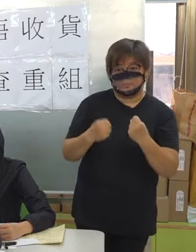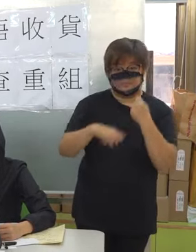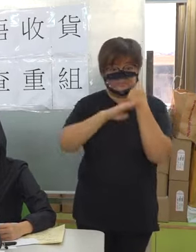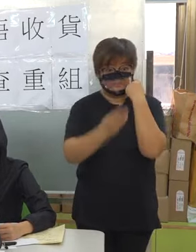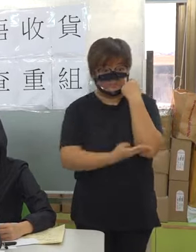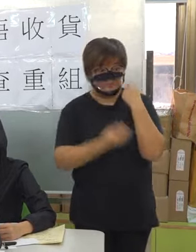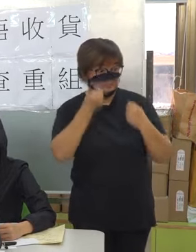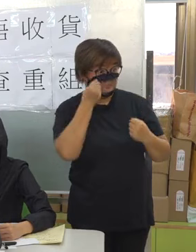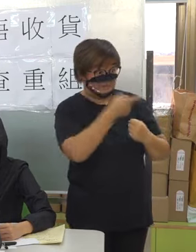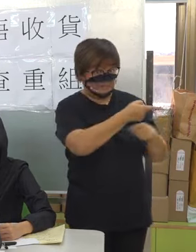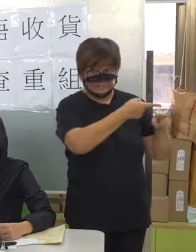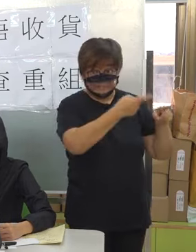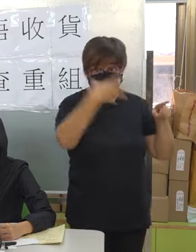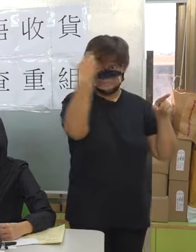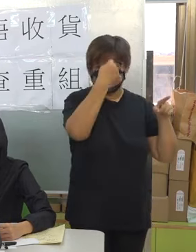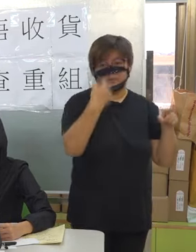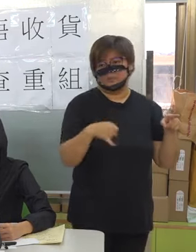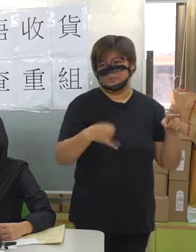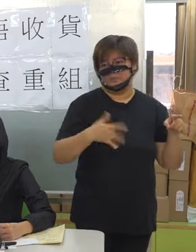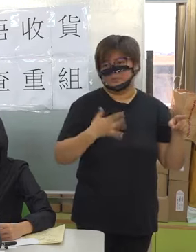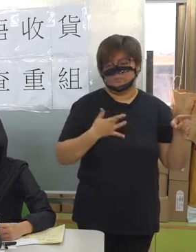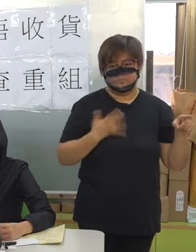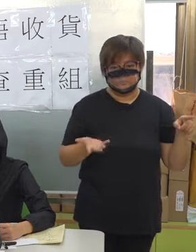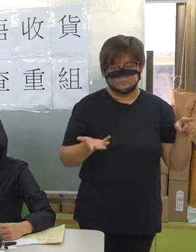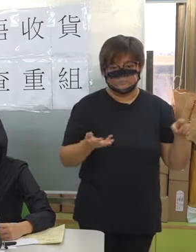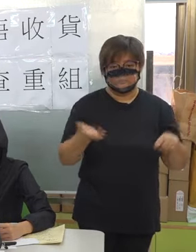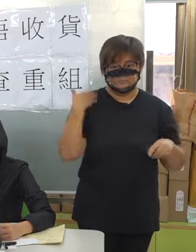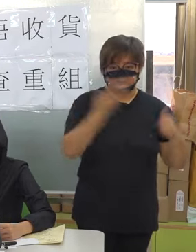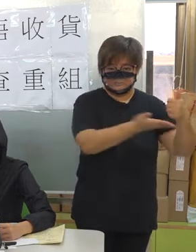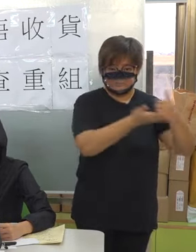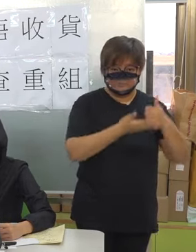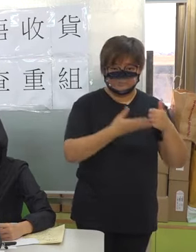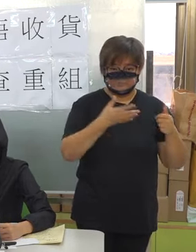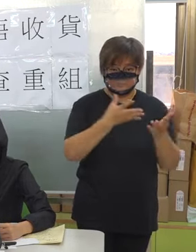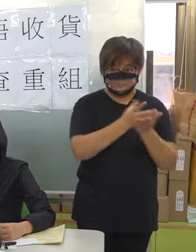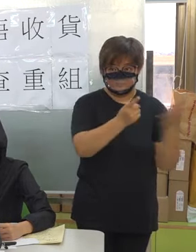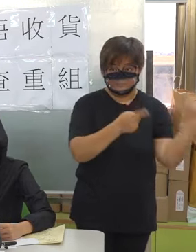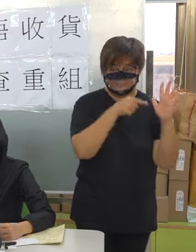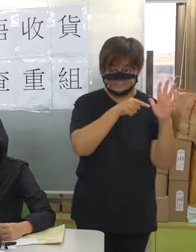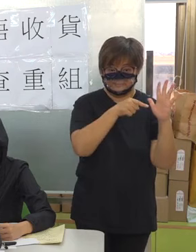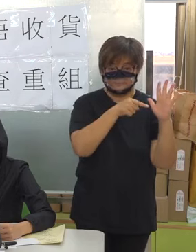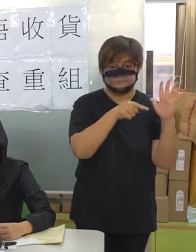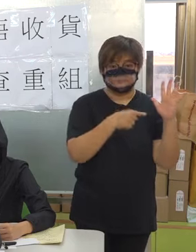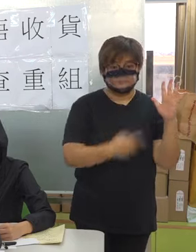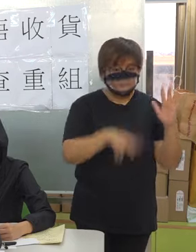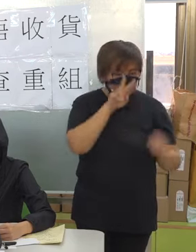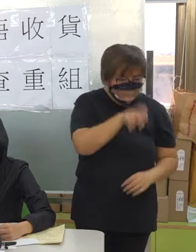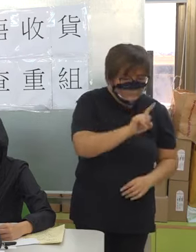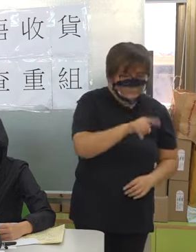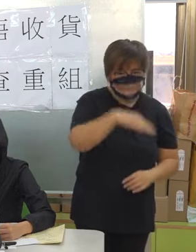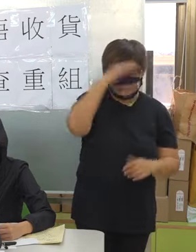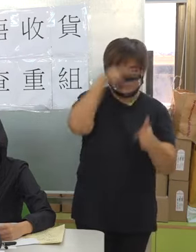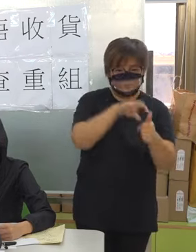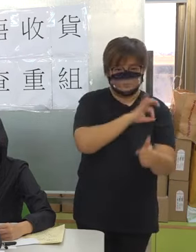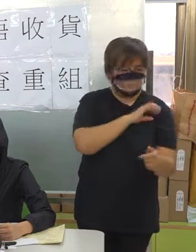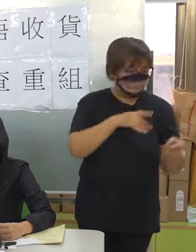國際專家也因為獨立調查權不足，在去年12月主動請辭，指出需要有真正的獨立